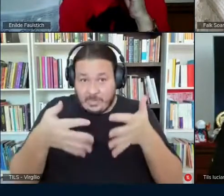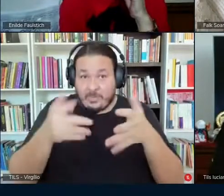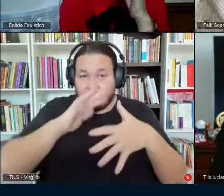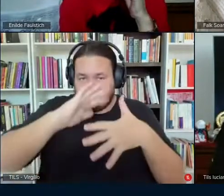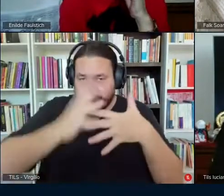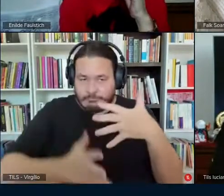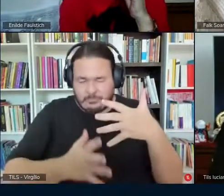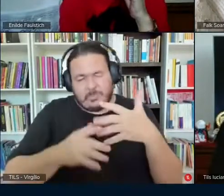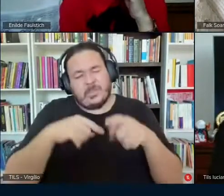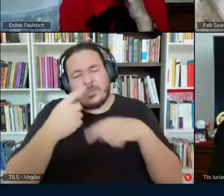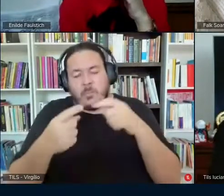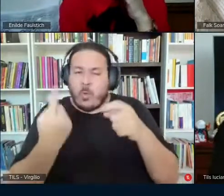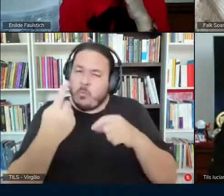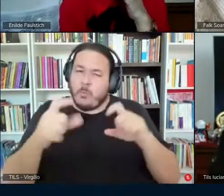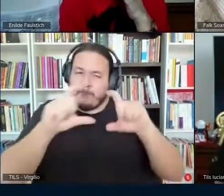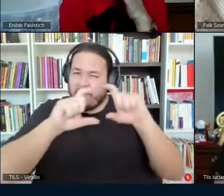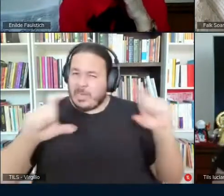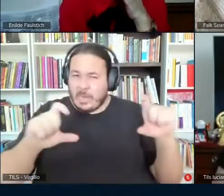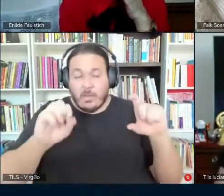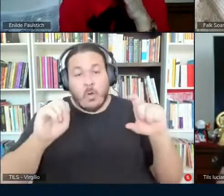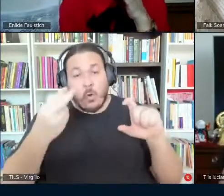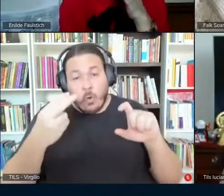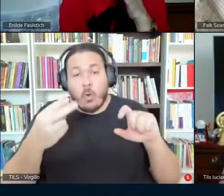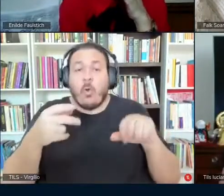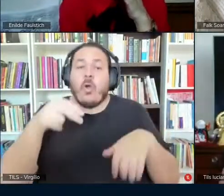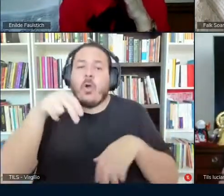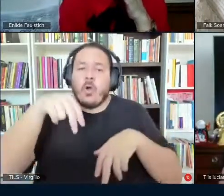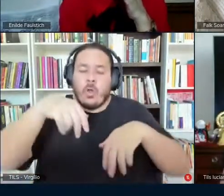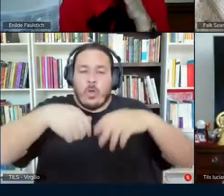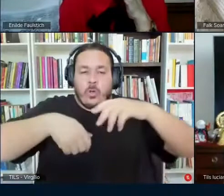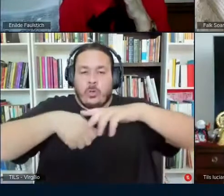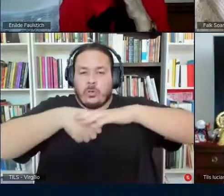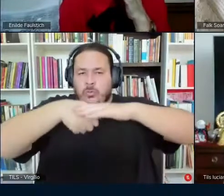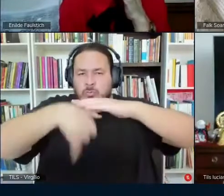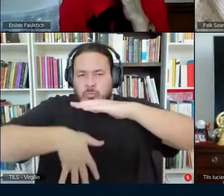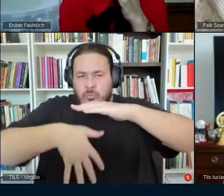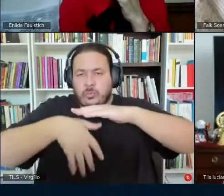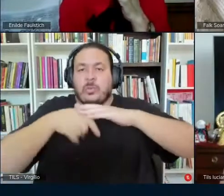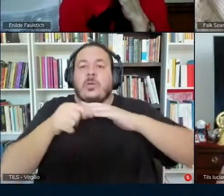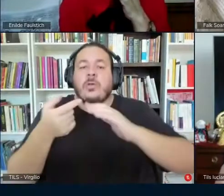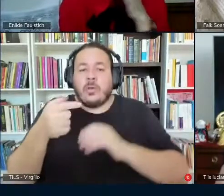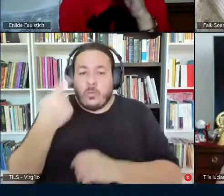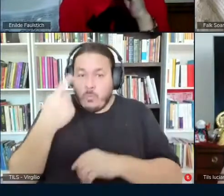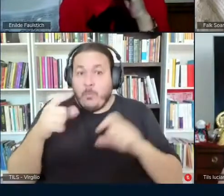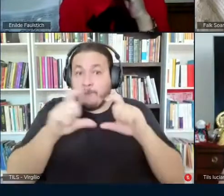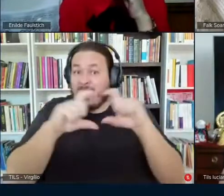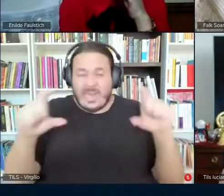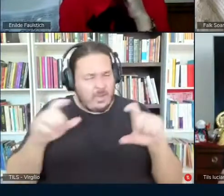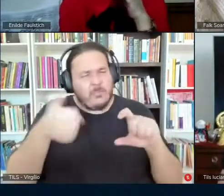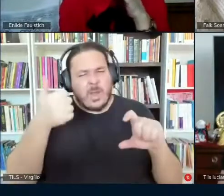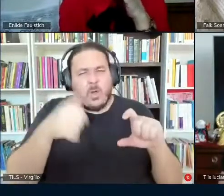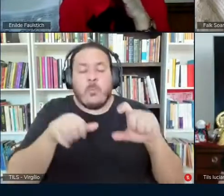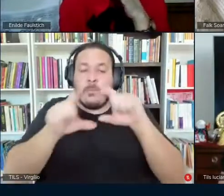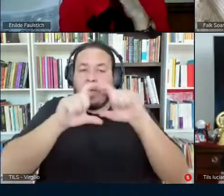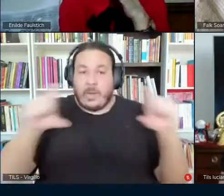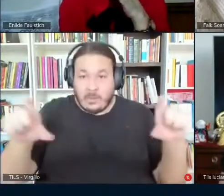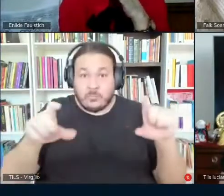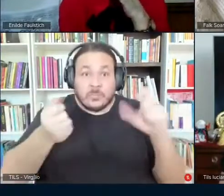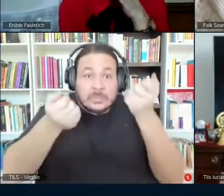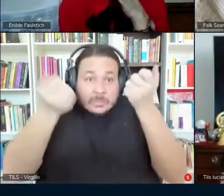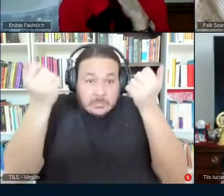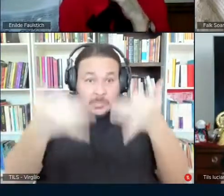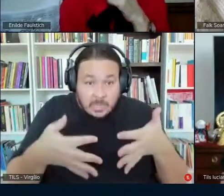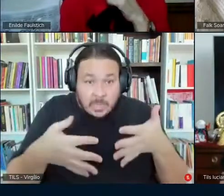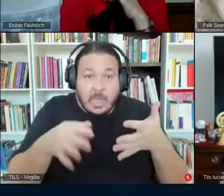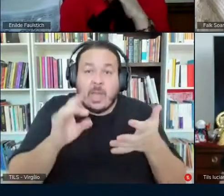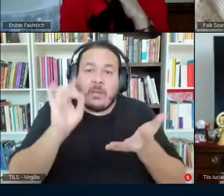um parágrafo, uma nota de rodapé explicando... nota de rodapé não, tem que ser um parágrafo. Um parágrafo explicando essa questão